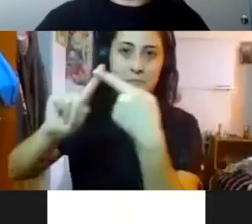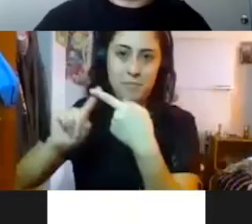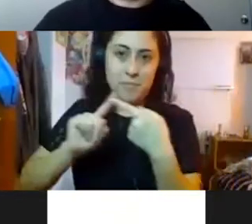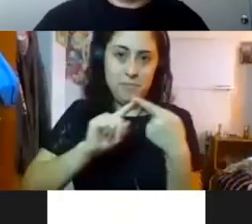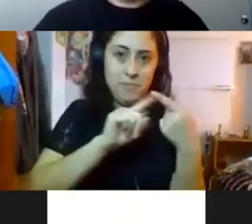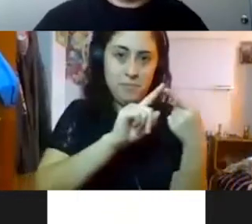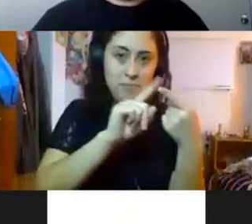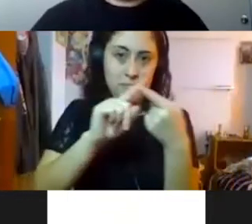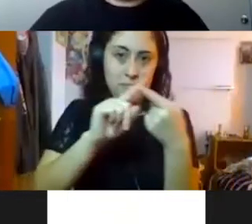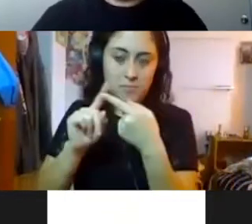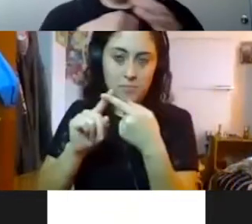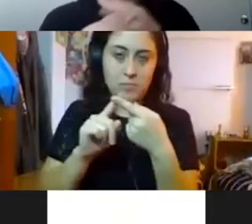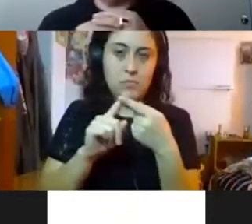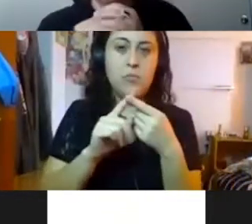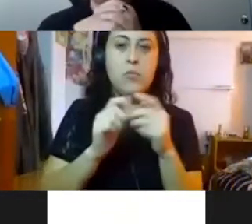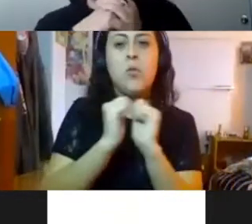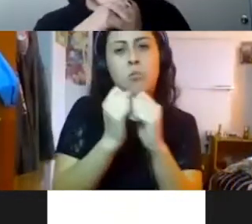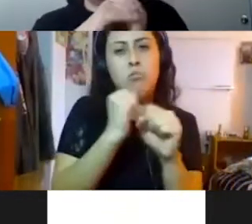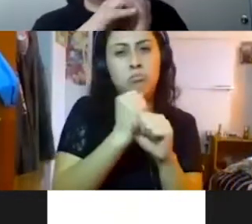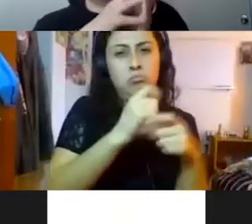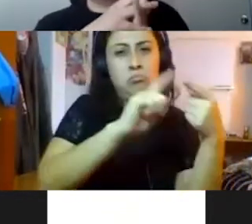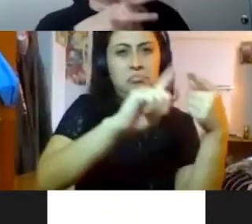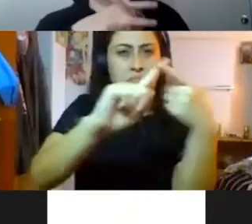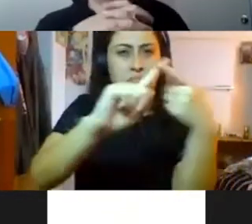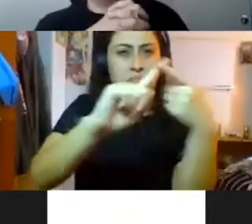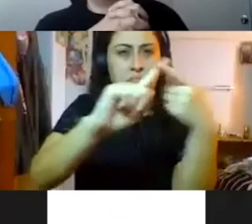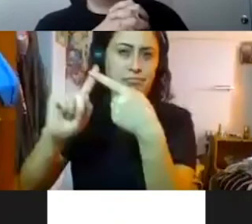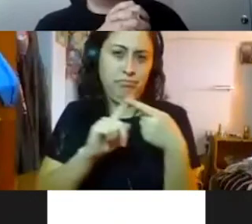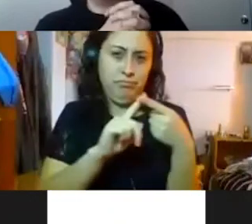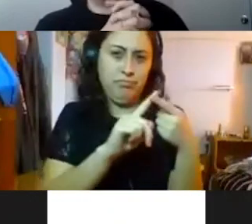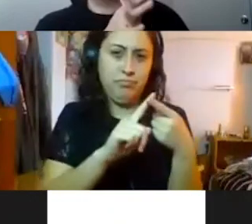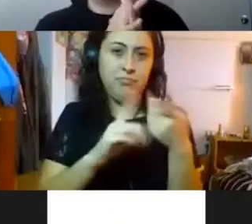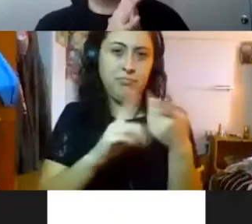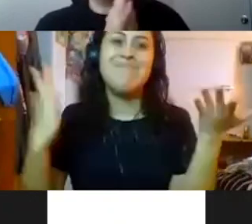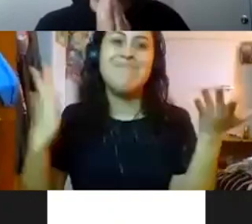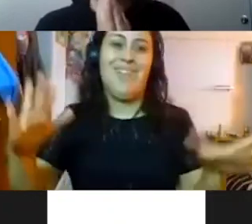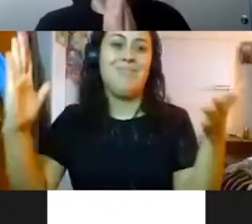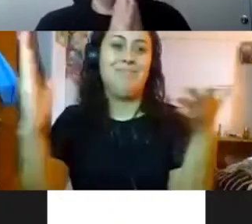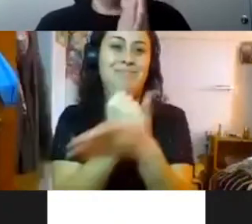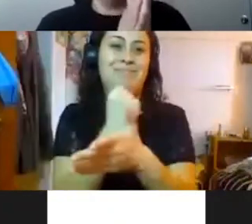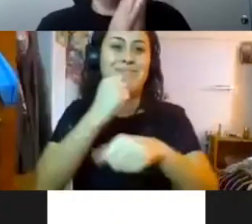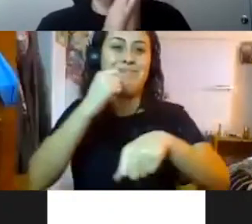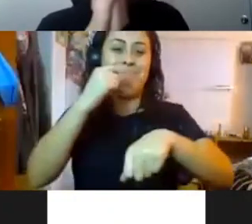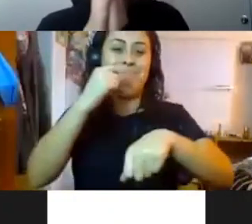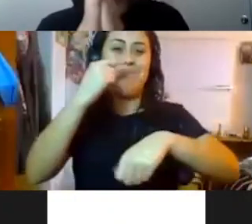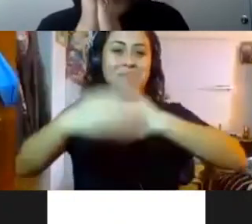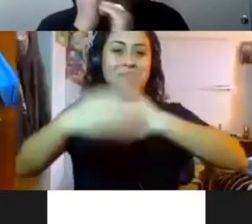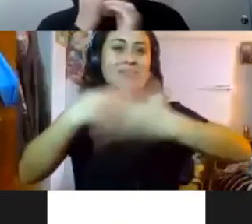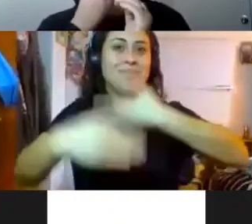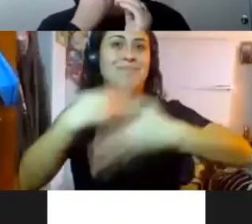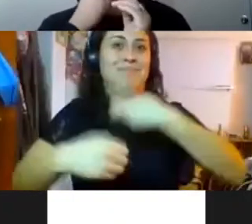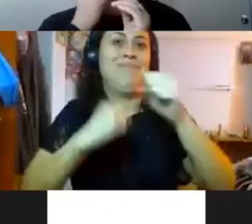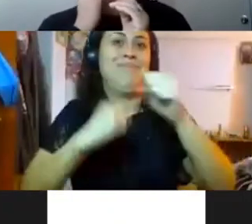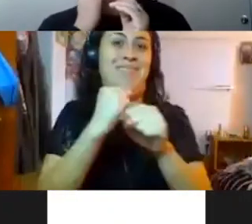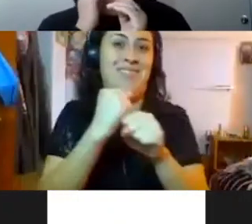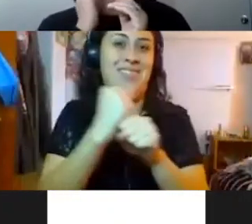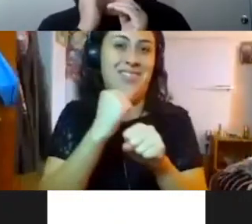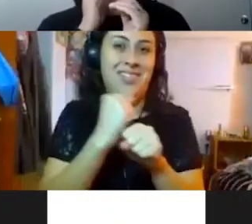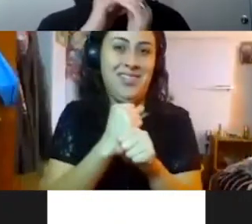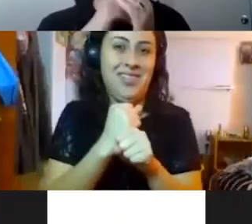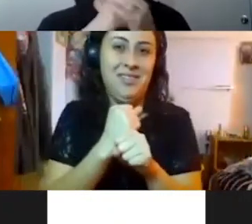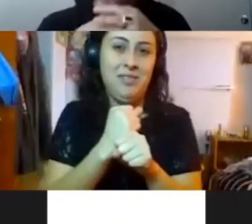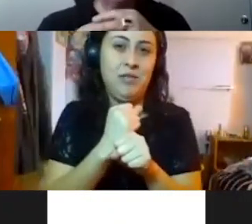las colaboradores, digamos, en diferentes instancias, logramos retomar ese trabajo y se ha empezado